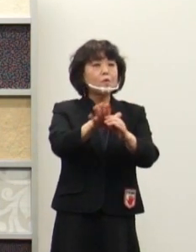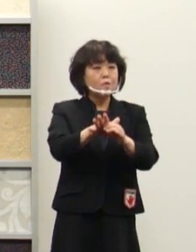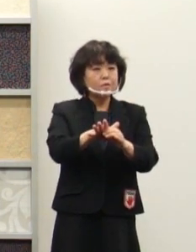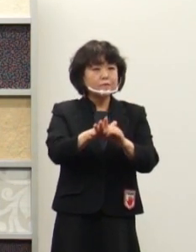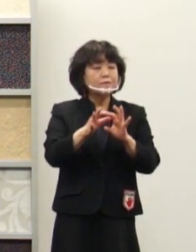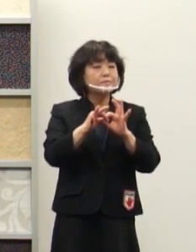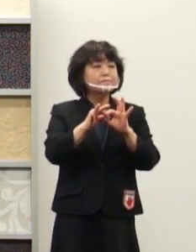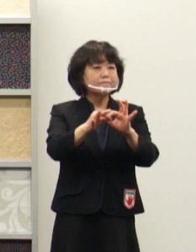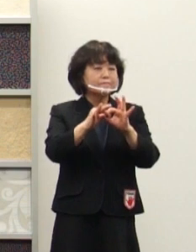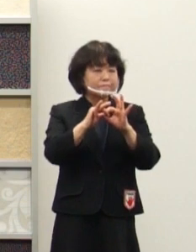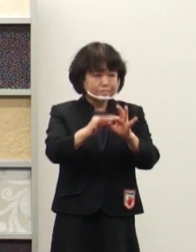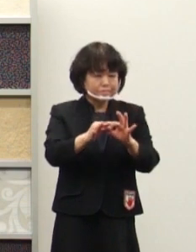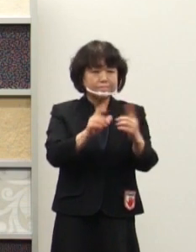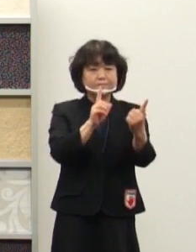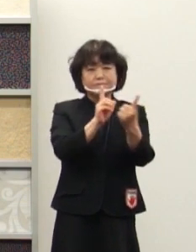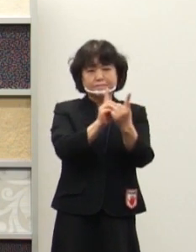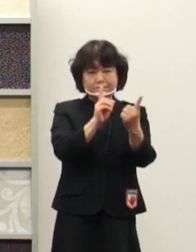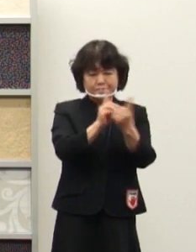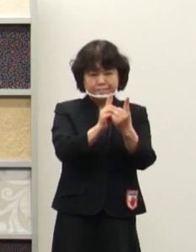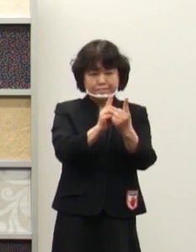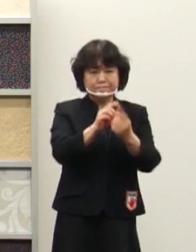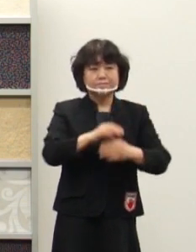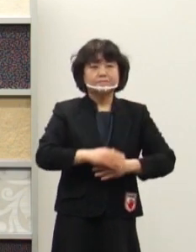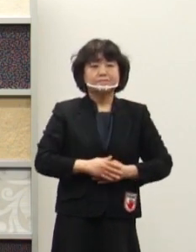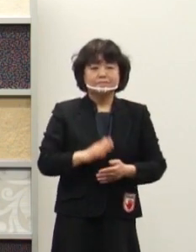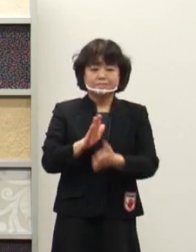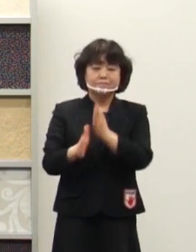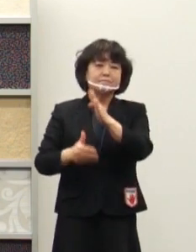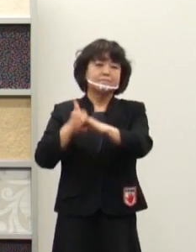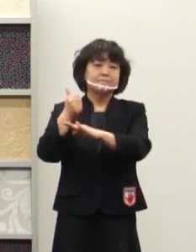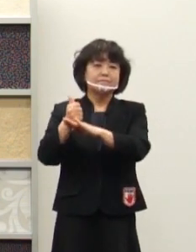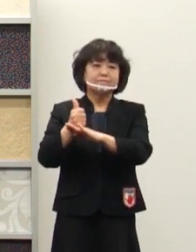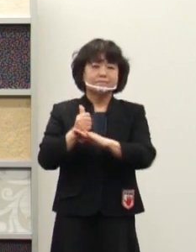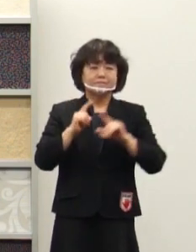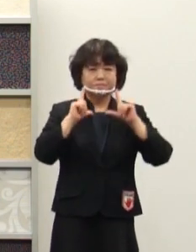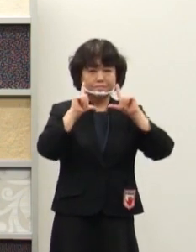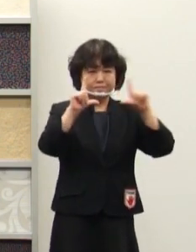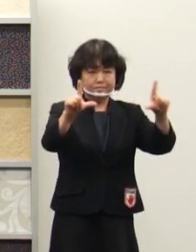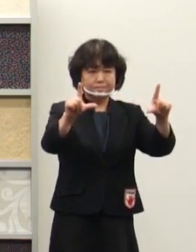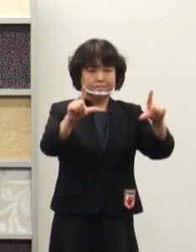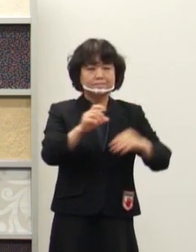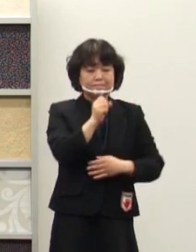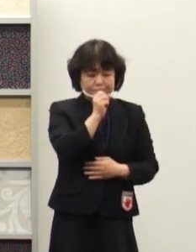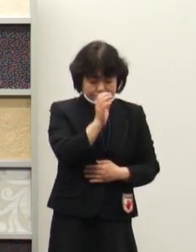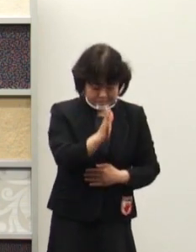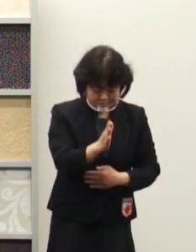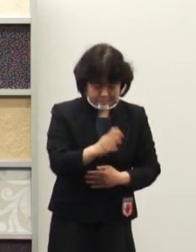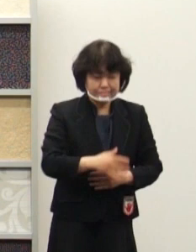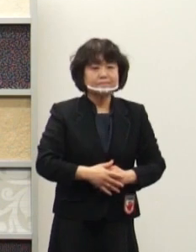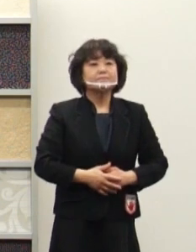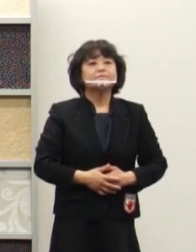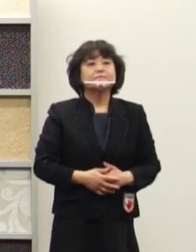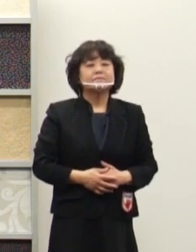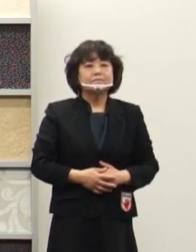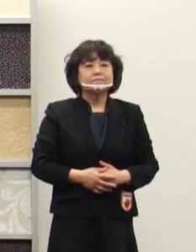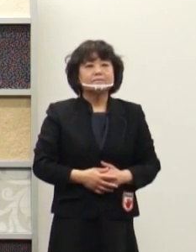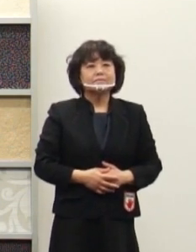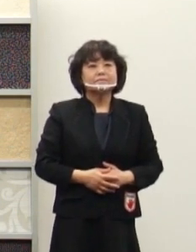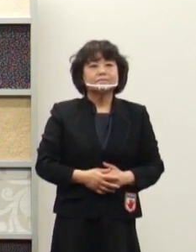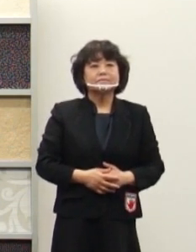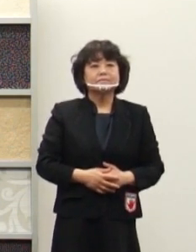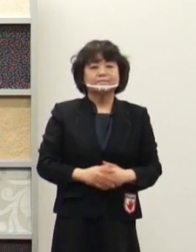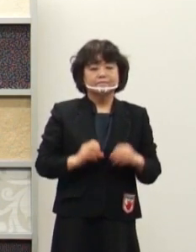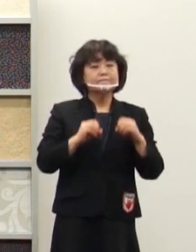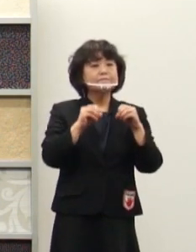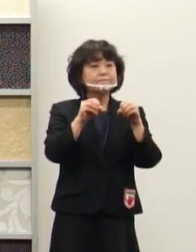当面の対応についてであります。それでは長崎知事から発表いたします。 はい、ではよろしくお願いをいたします。まず感染状